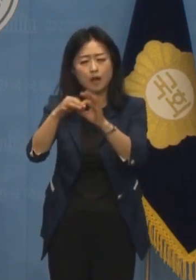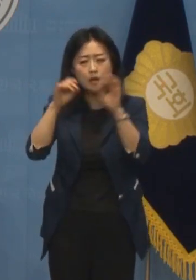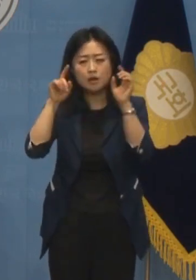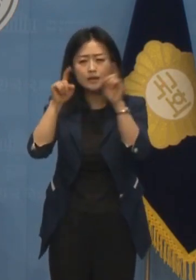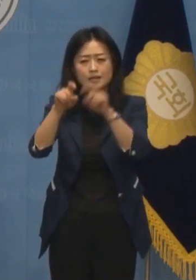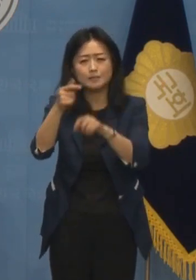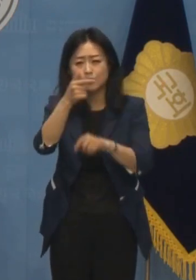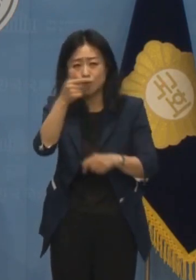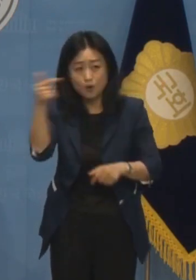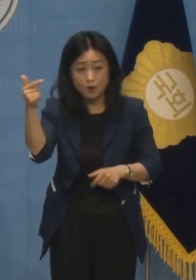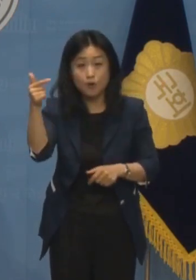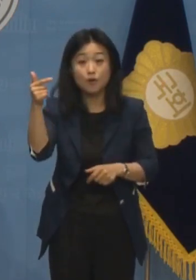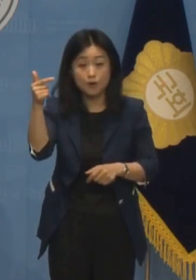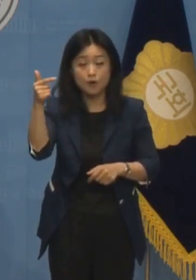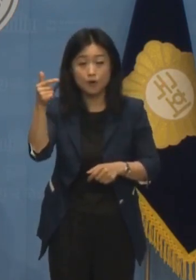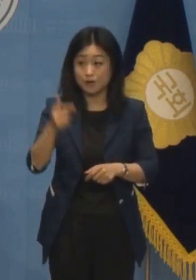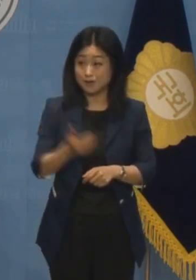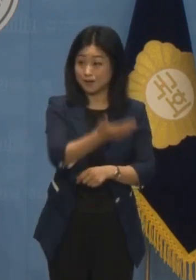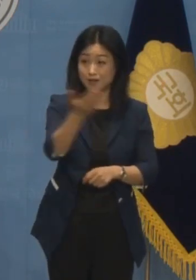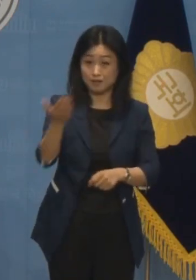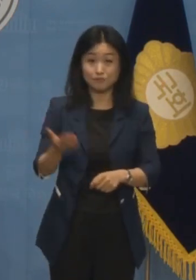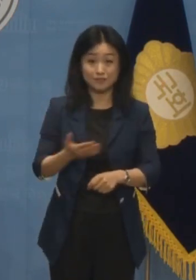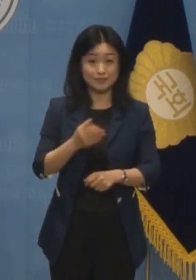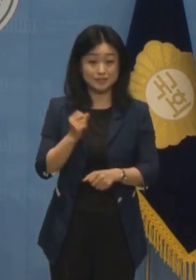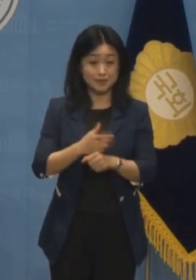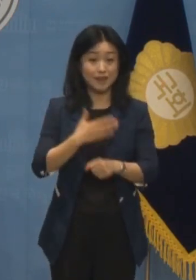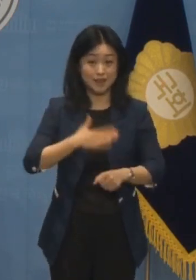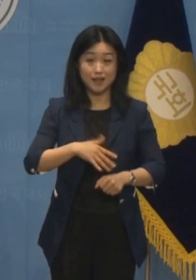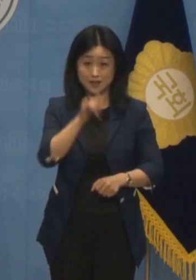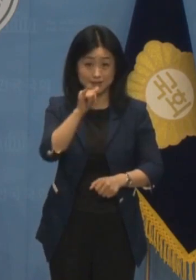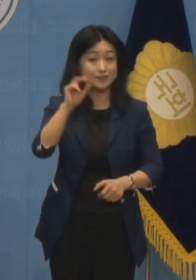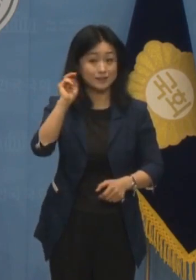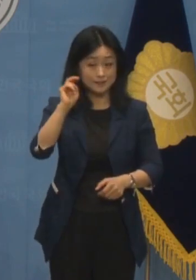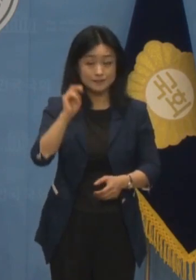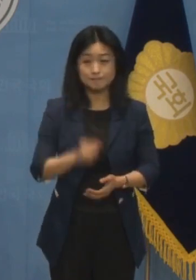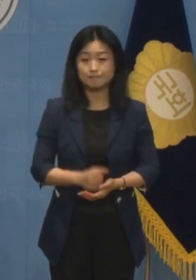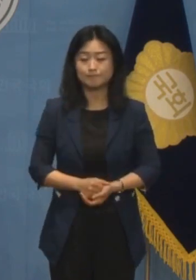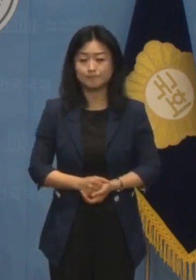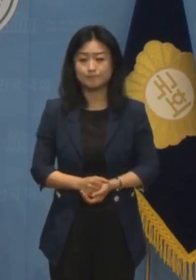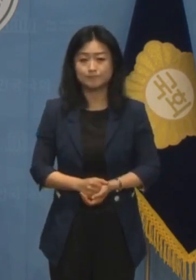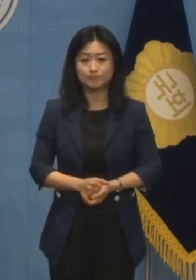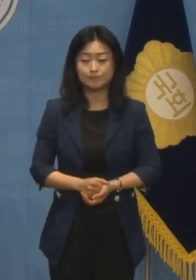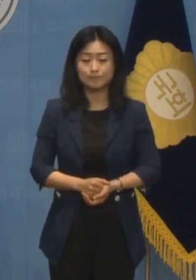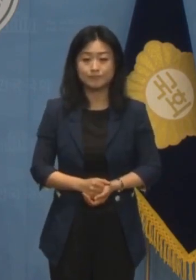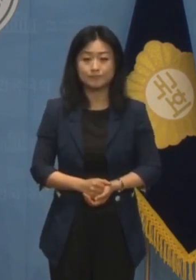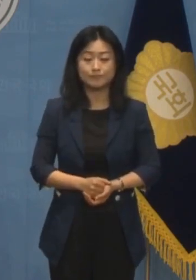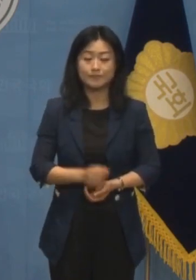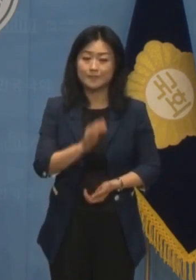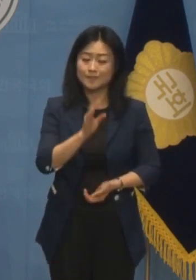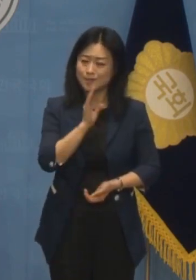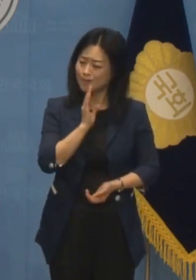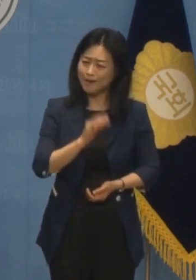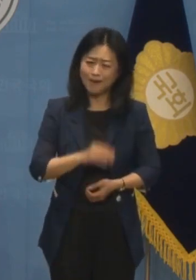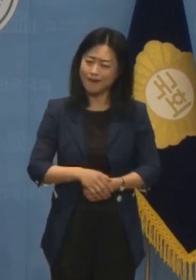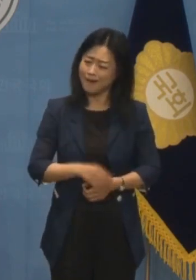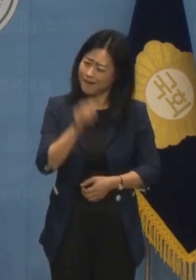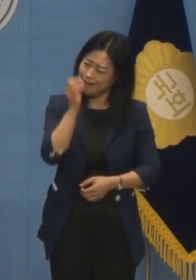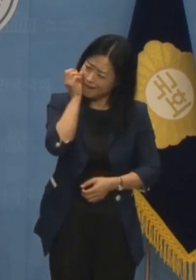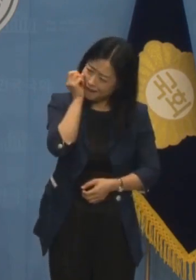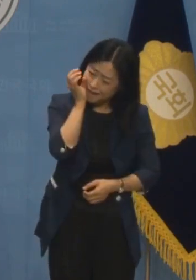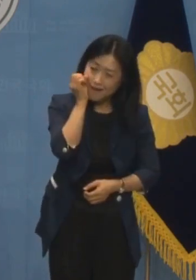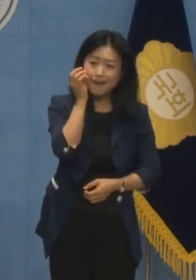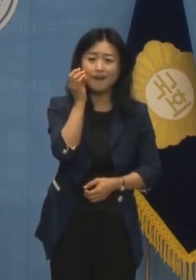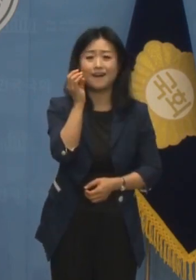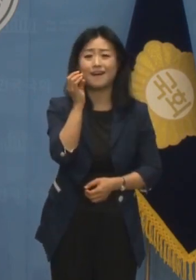점은 충분히 여러 의구심을 낳을 수밖에 없는 상황입니다 참마 상상도 하기 싫으나